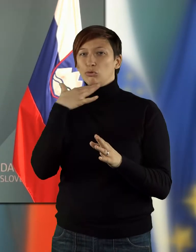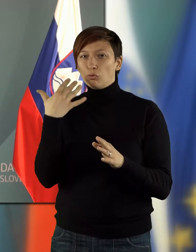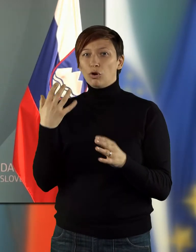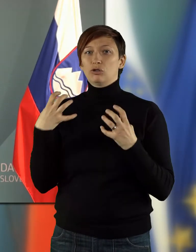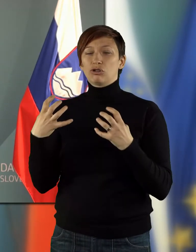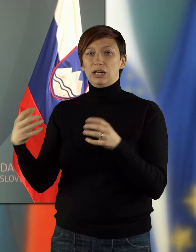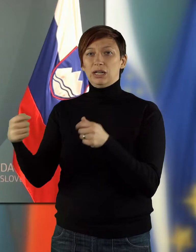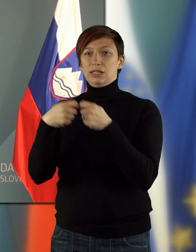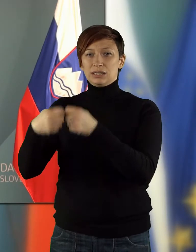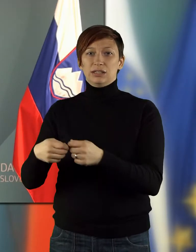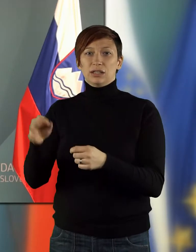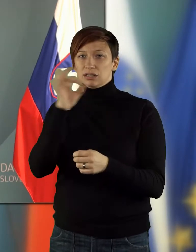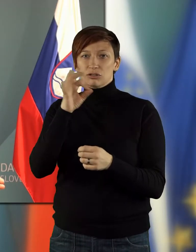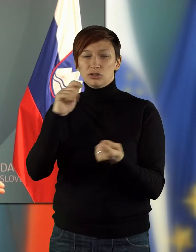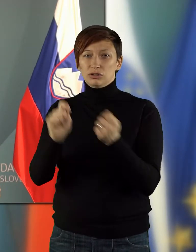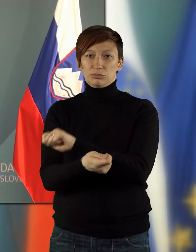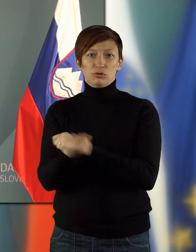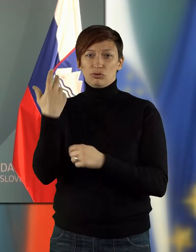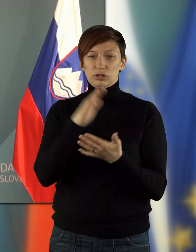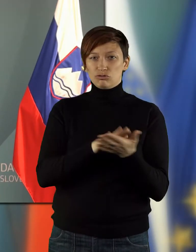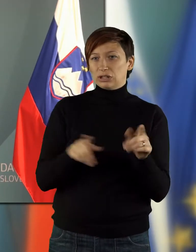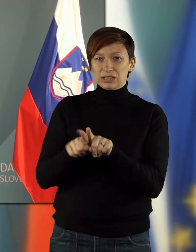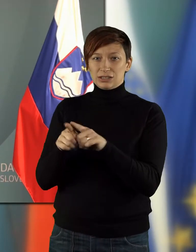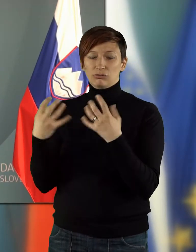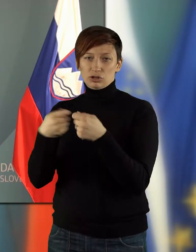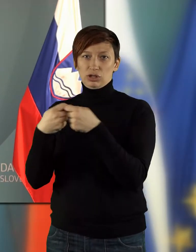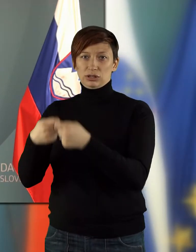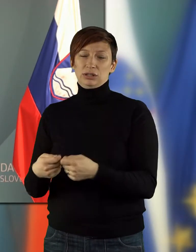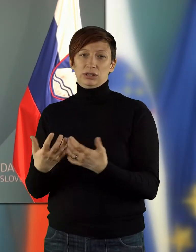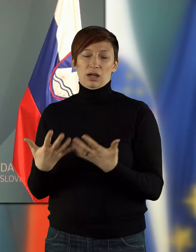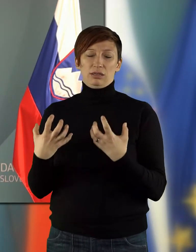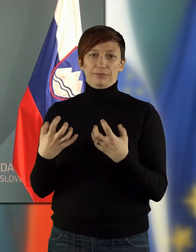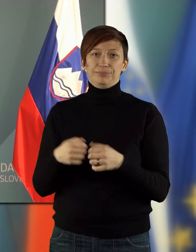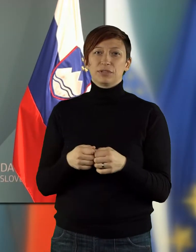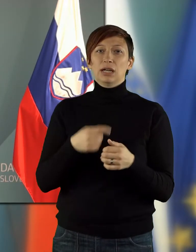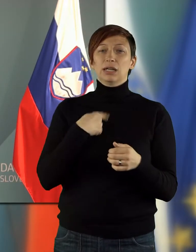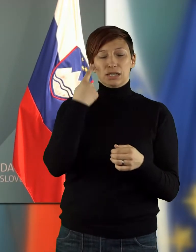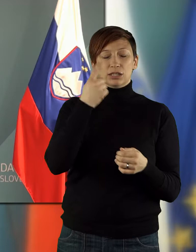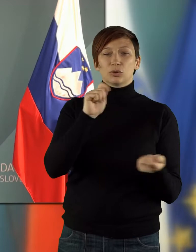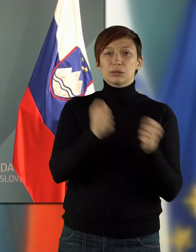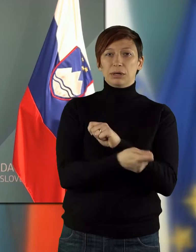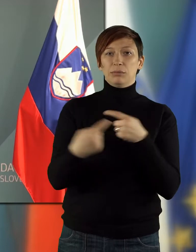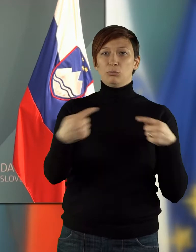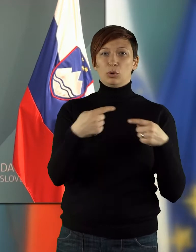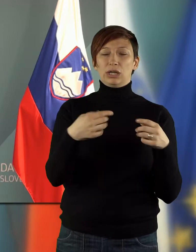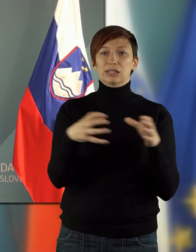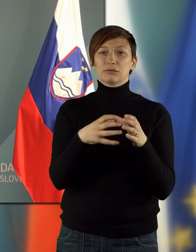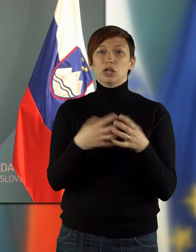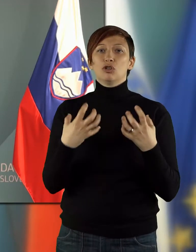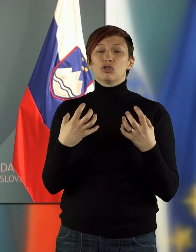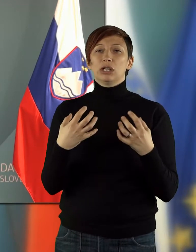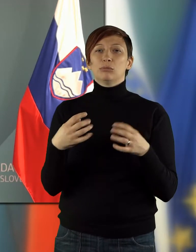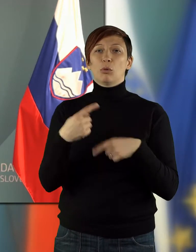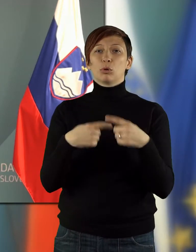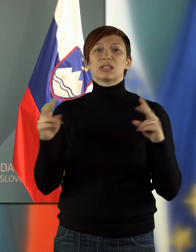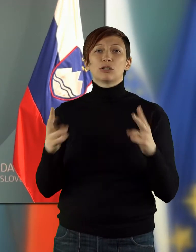način zadostili željam sindikatov, ki se praktično niso spremenile od samega začetka. Gre predvsem za to, da spremembo v pogajalski skupini